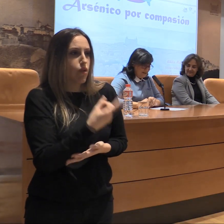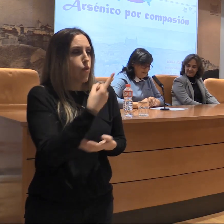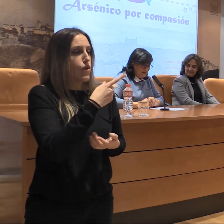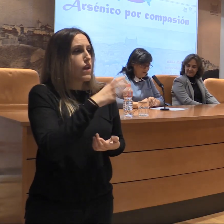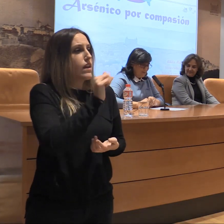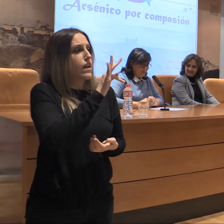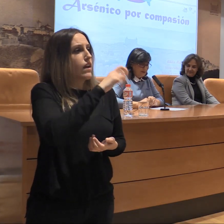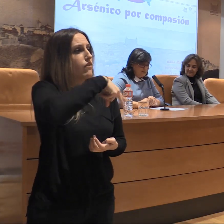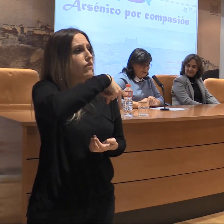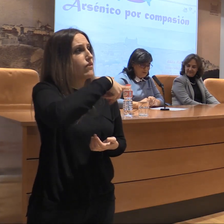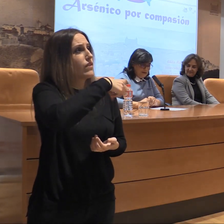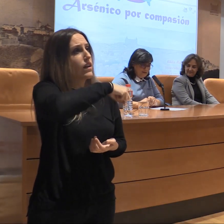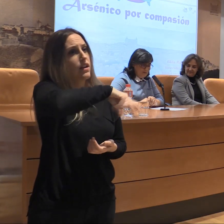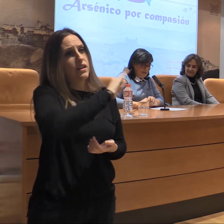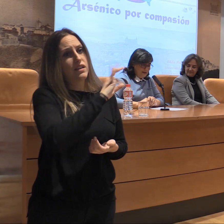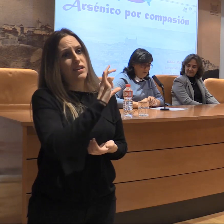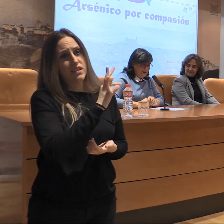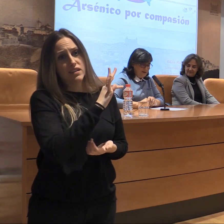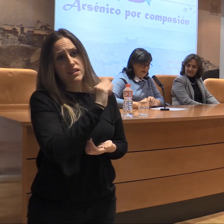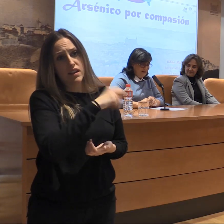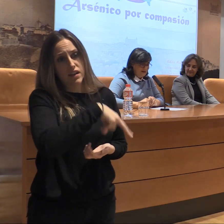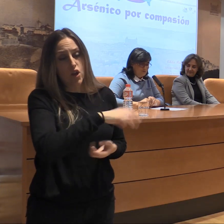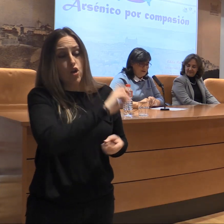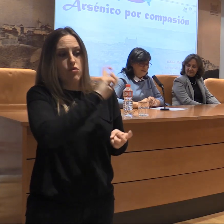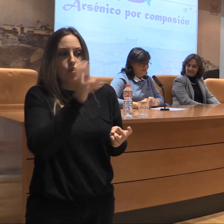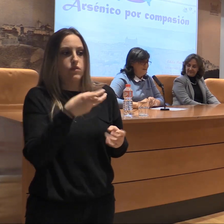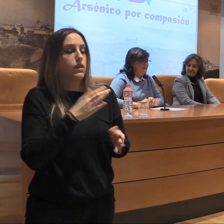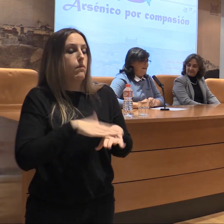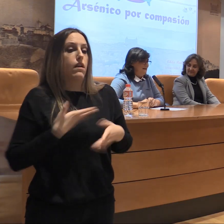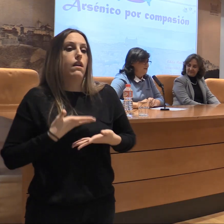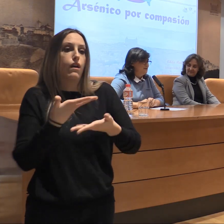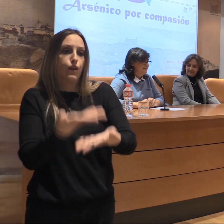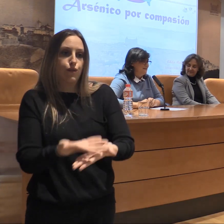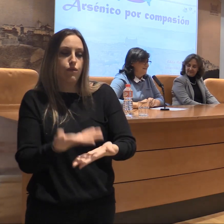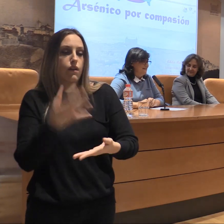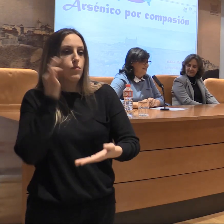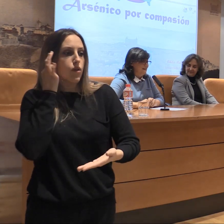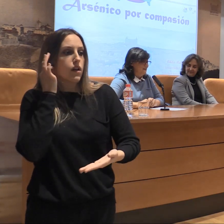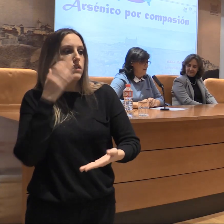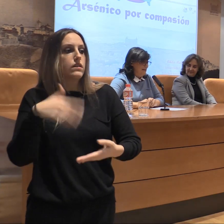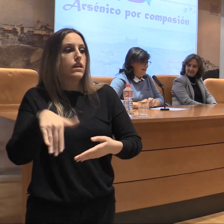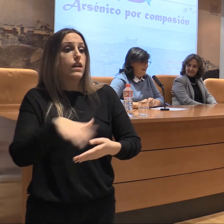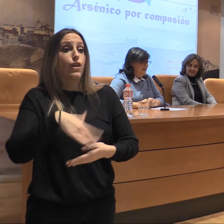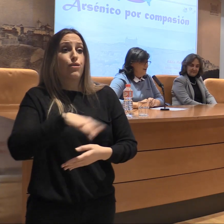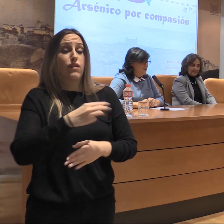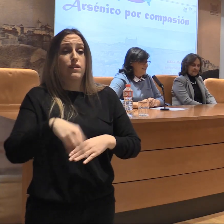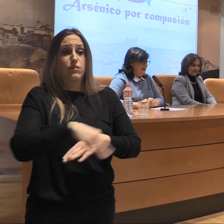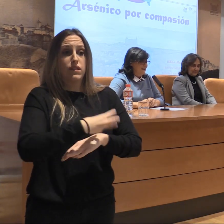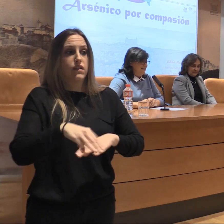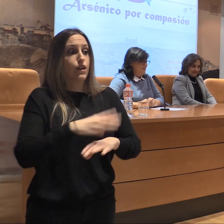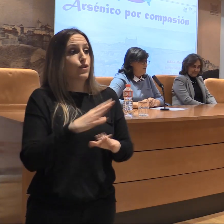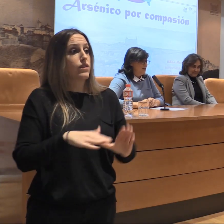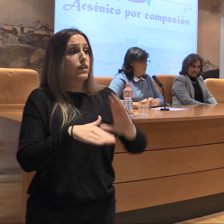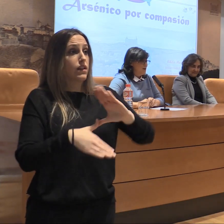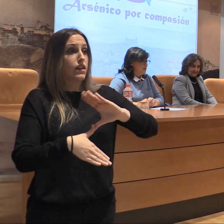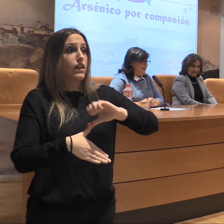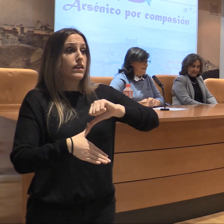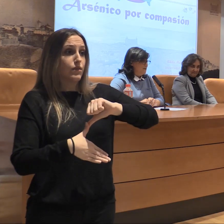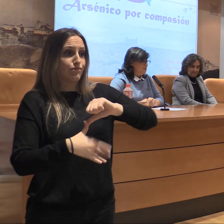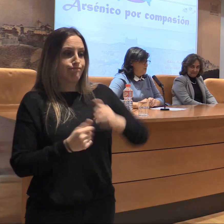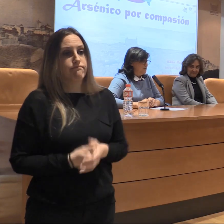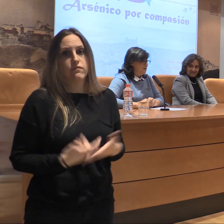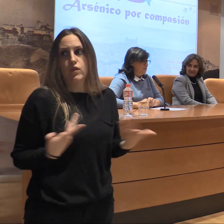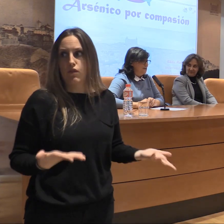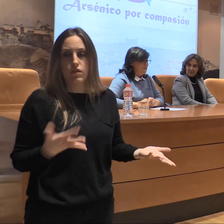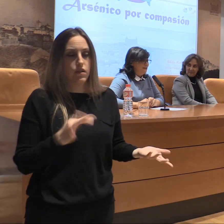Afganistán y otra que desarrolla proyectos de cooperación para ayuda a las mujeres en el Mediterráneo y en Latinoamérica. O sea, que tenemos a una